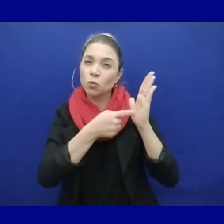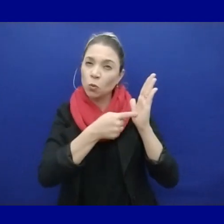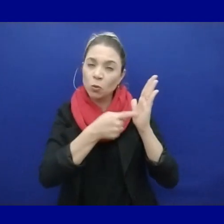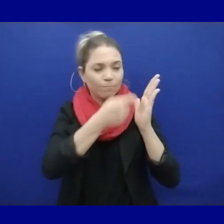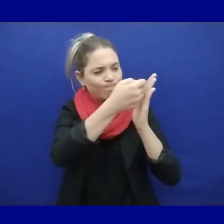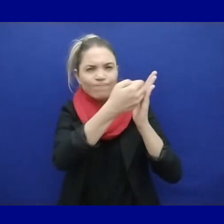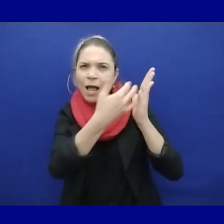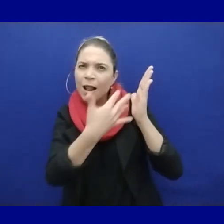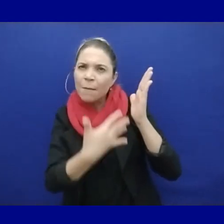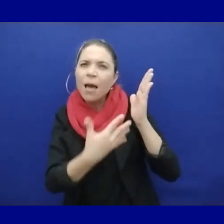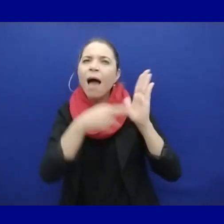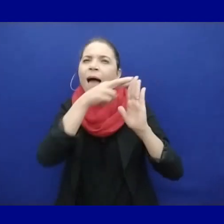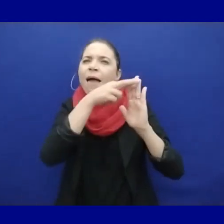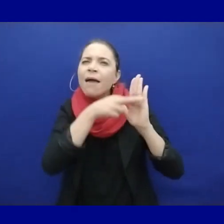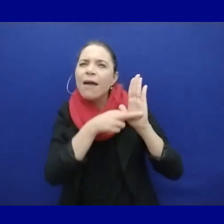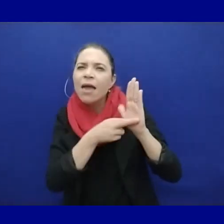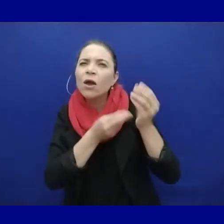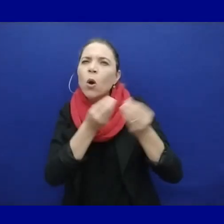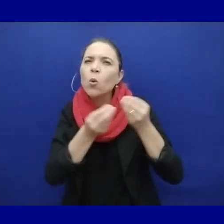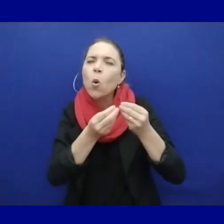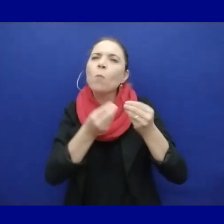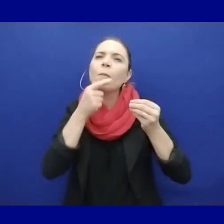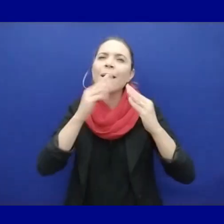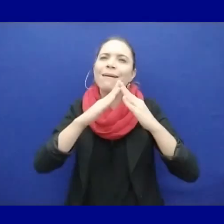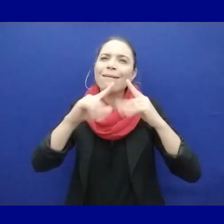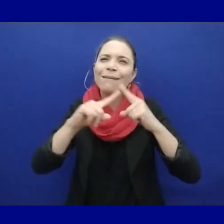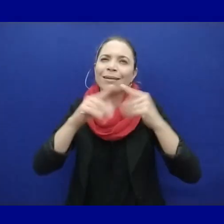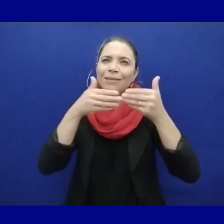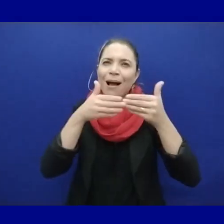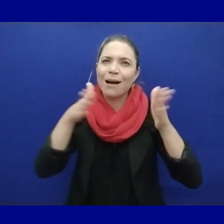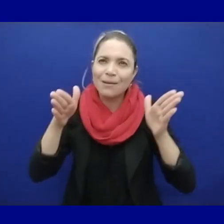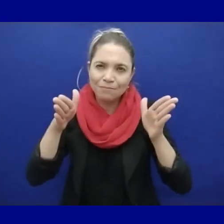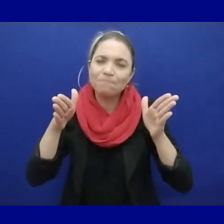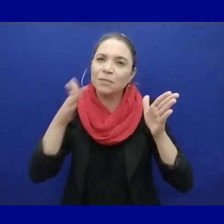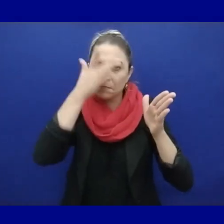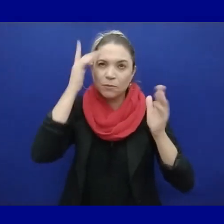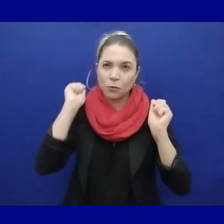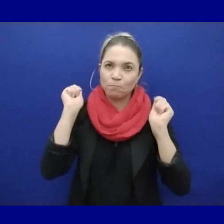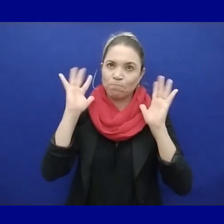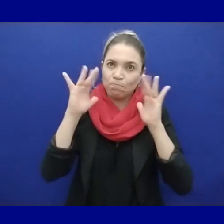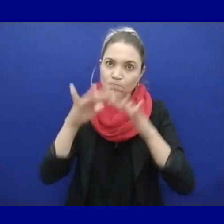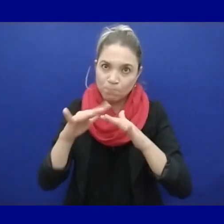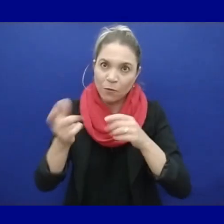13.822, que dispõe sobre as regras para a retomada